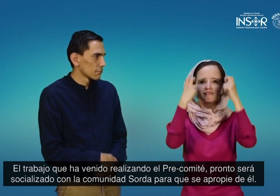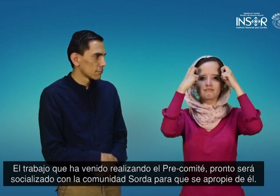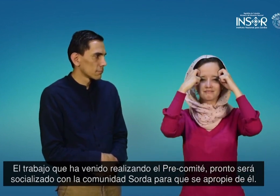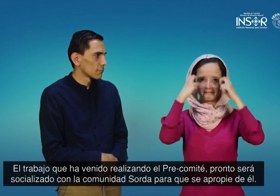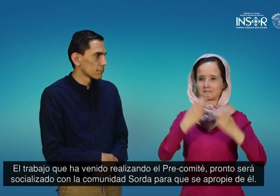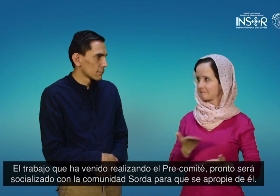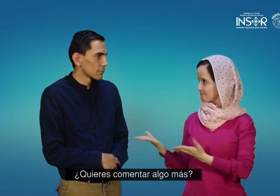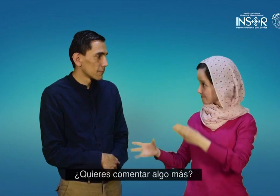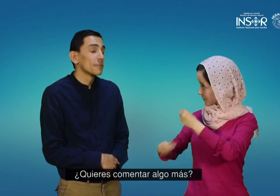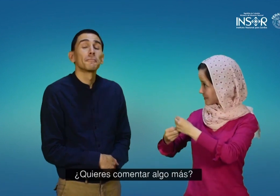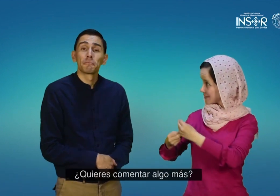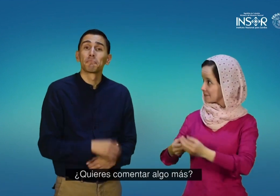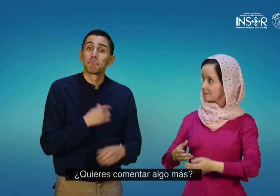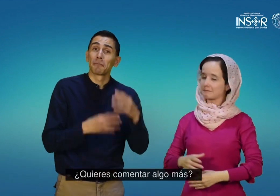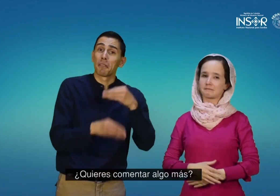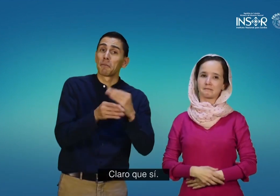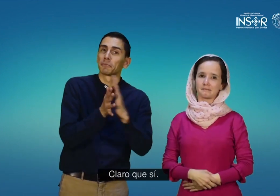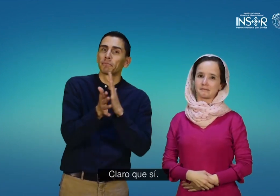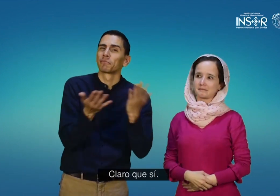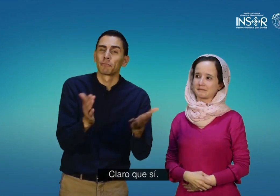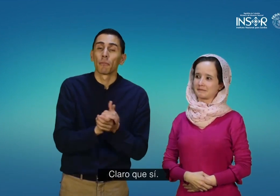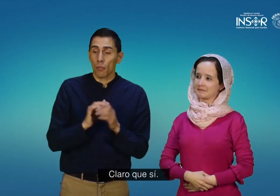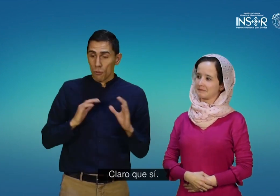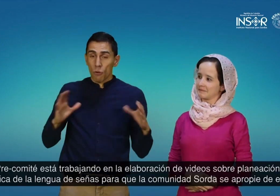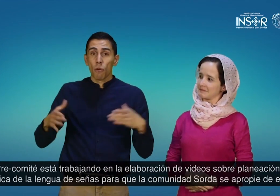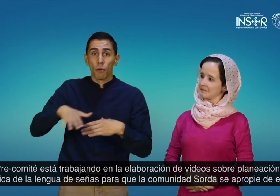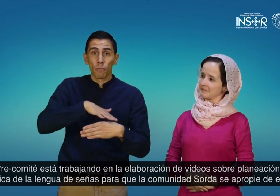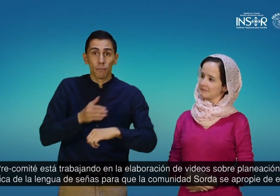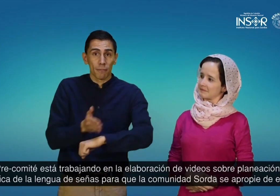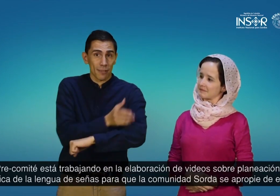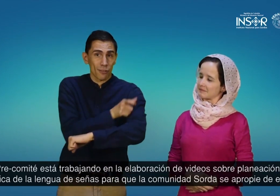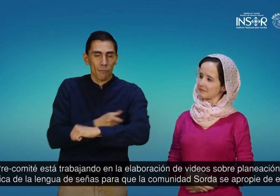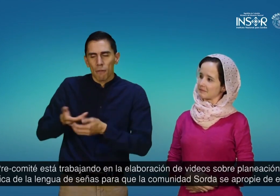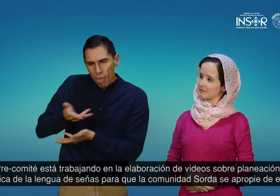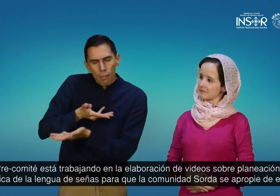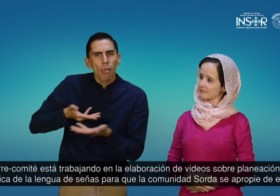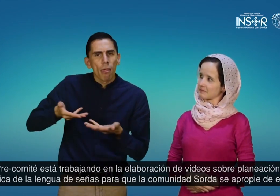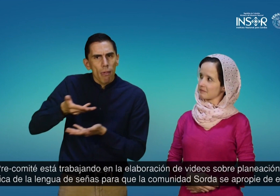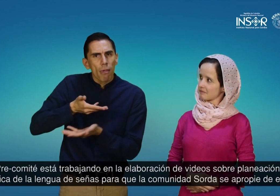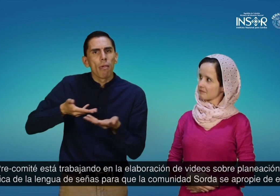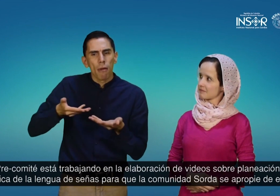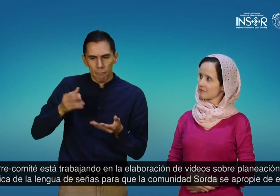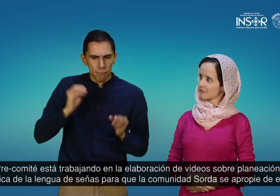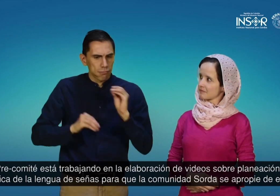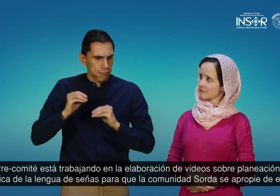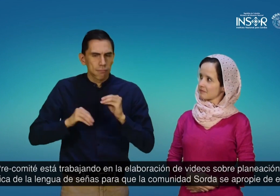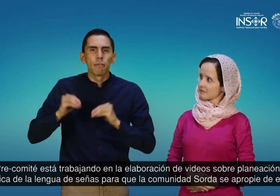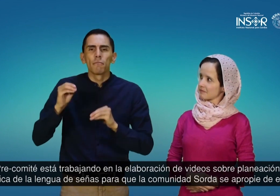¿Quieres comentar algo más? Claro que sí. El Precomité está trabajando en la elaboración de